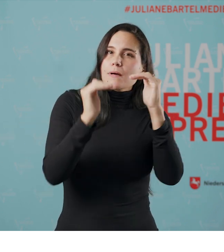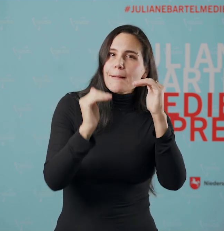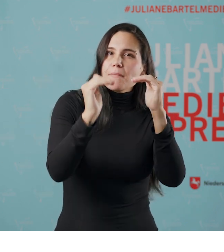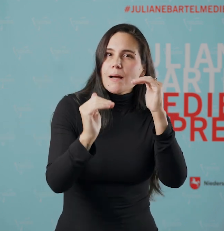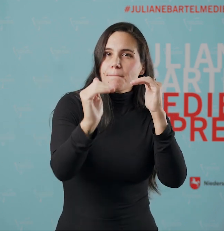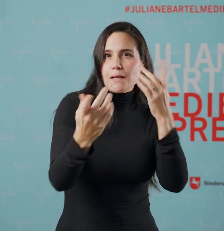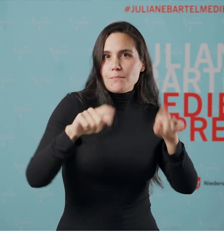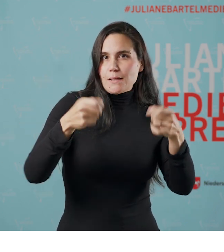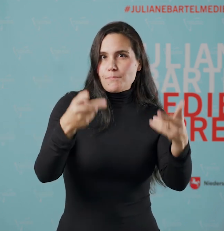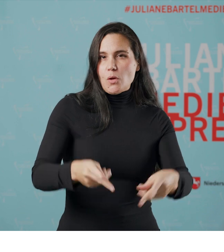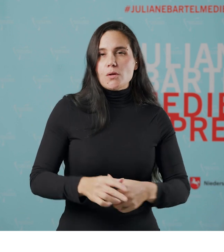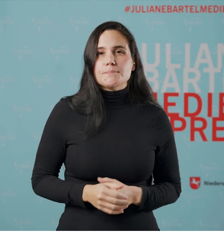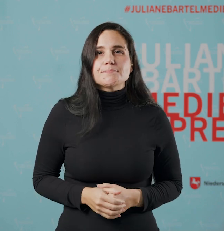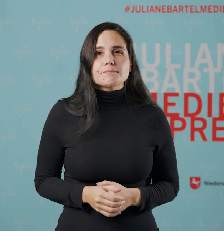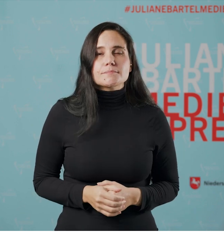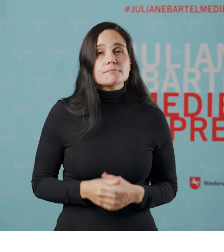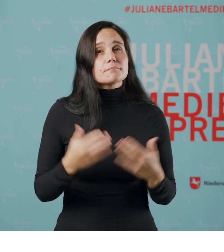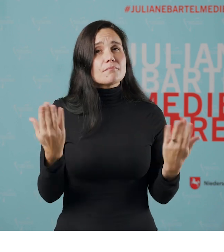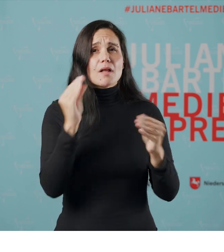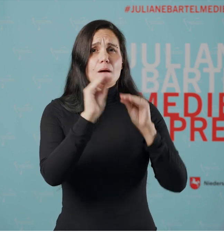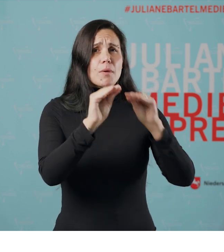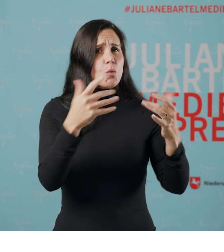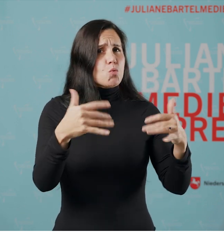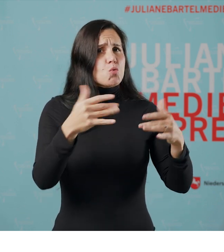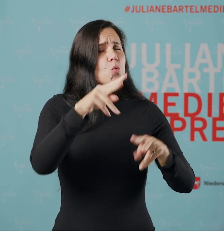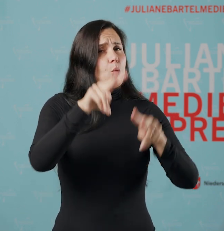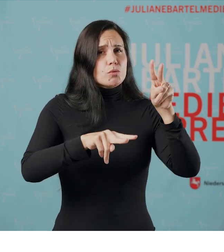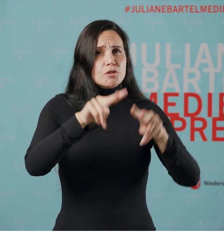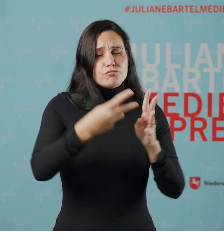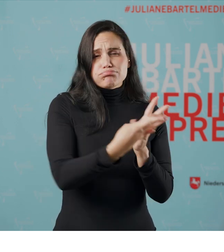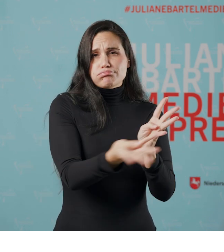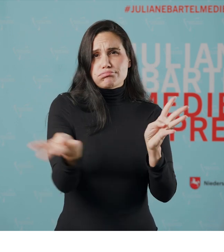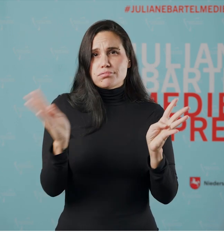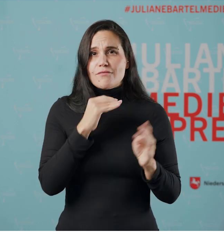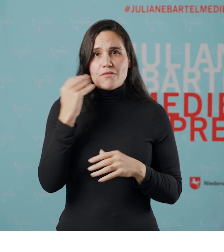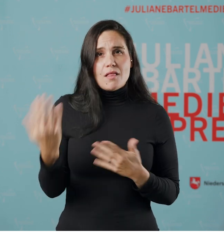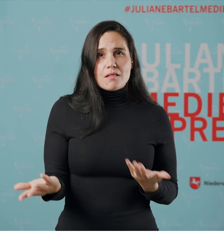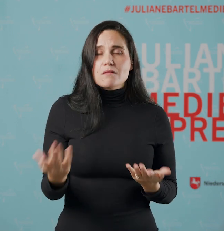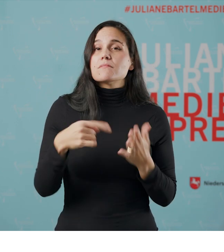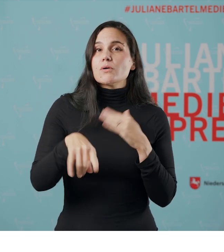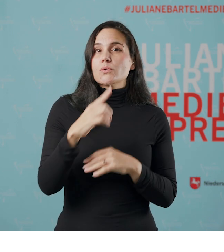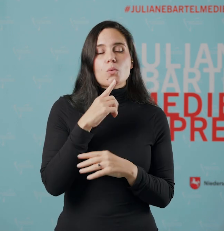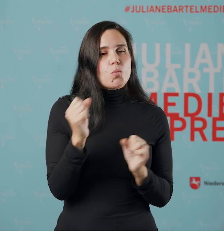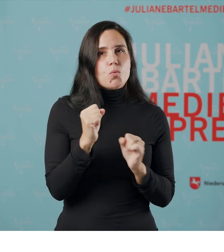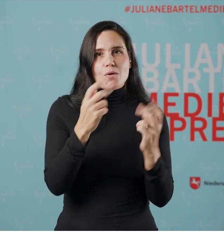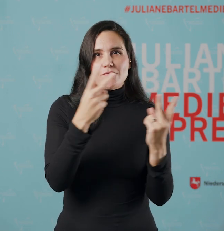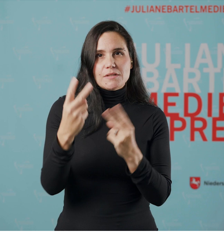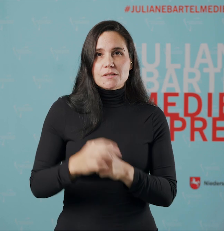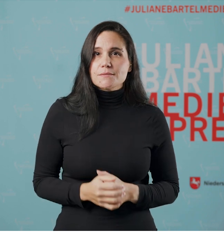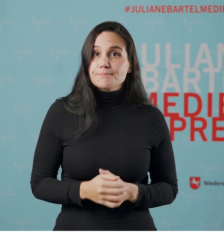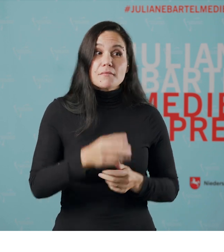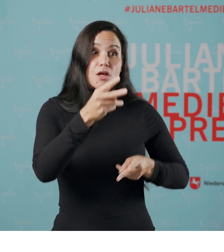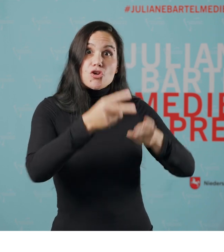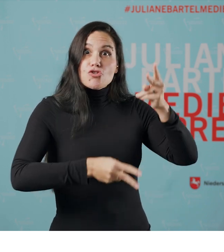diverse Gaps. Die eingereichten Beiträge sind sehr unterschiedlich, sehr facettenreich und allesamt extrem